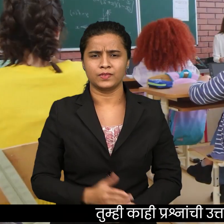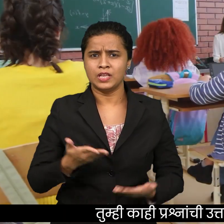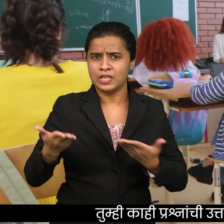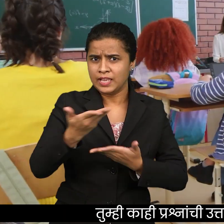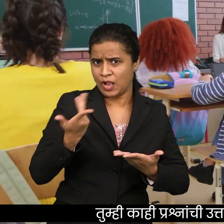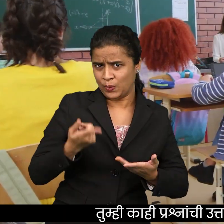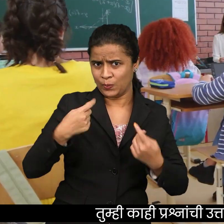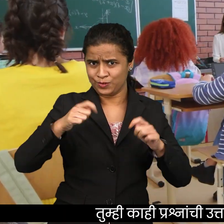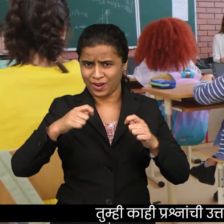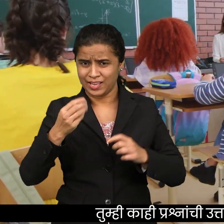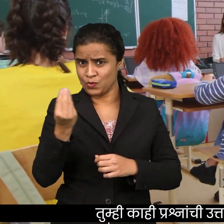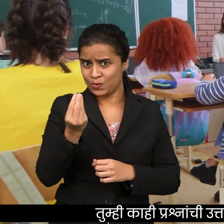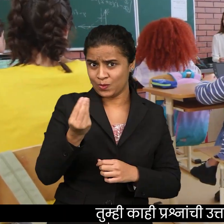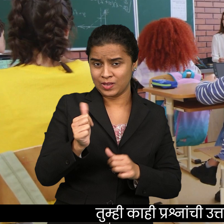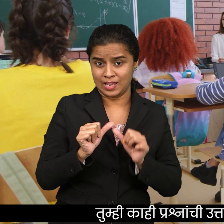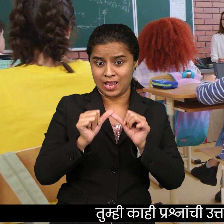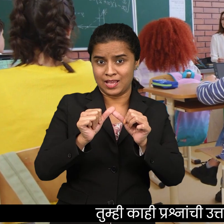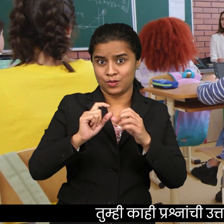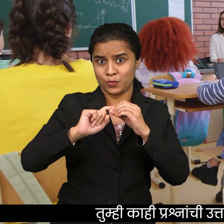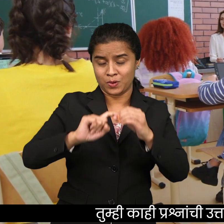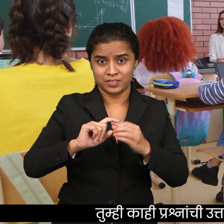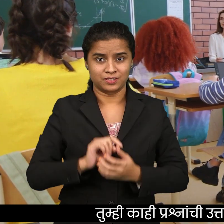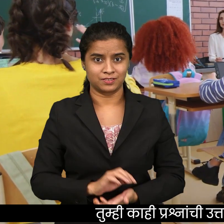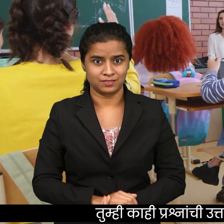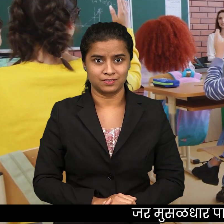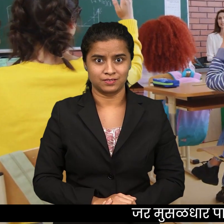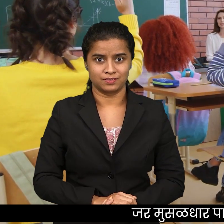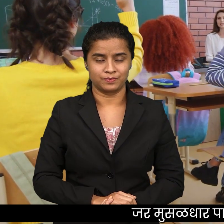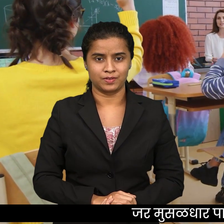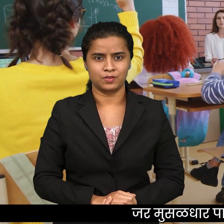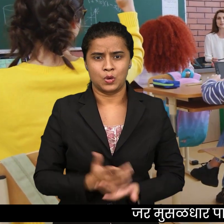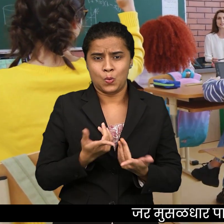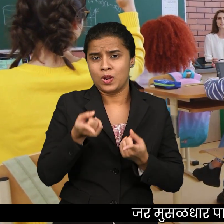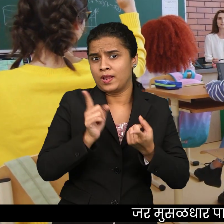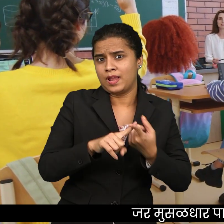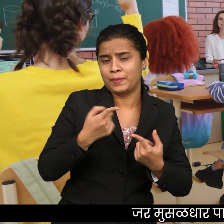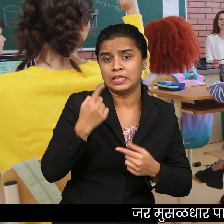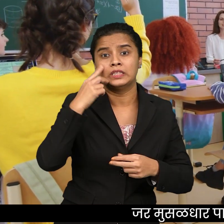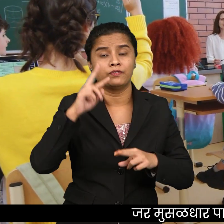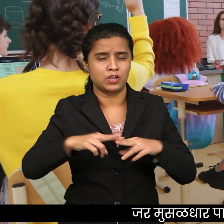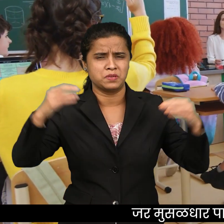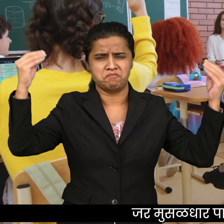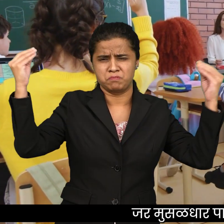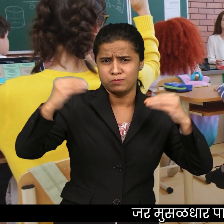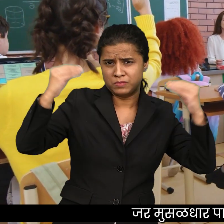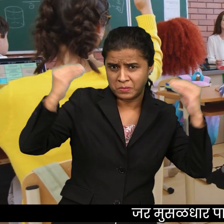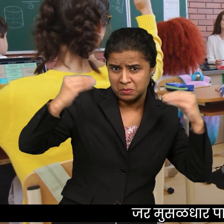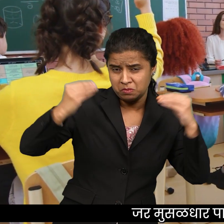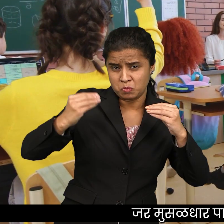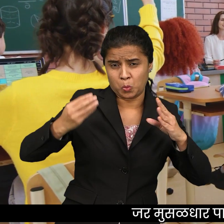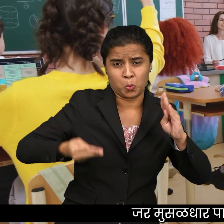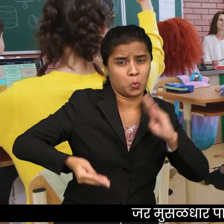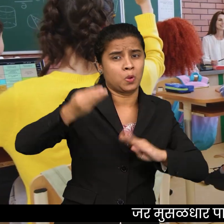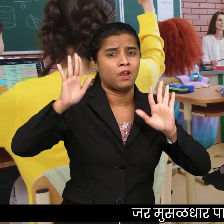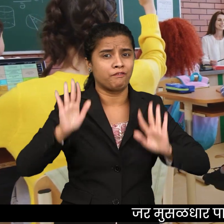तुम्ही काही प्रश्नांची उत्तरे देण्याचा प्रयत्न करू शकाल का? जर मुसळधार पाऊस पडला तर काय होईल?